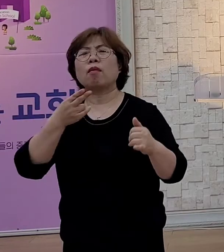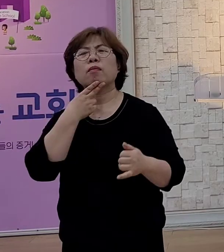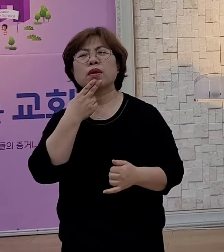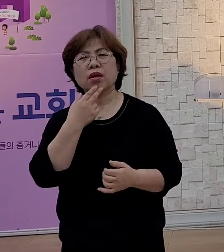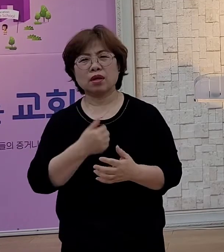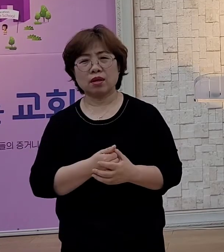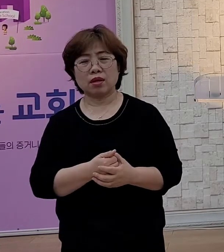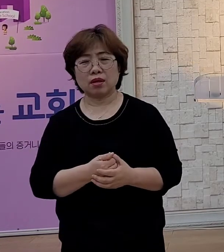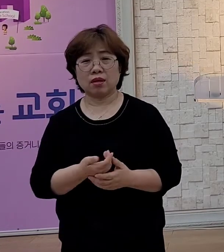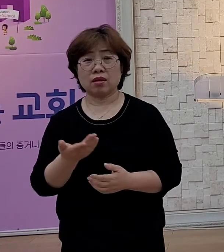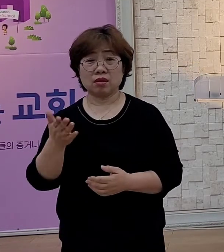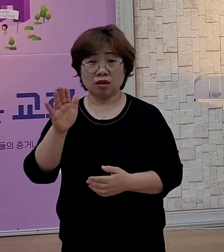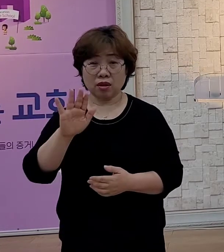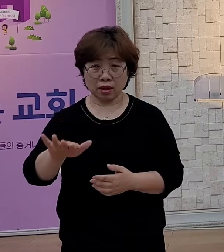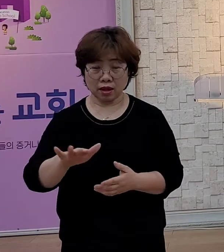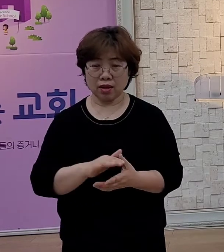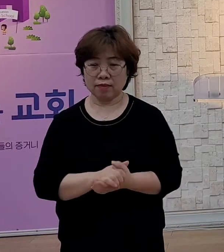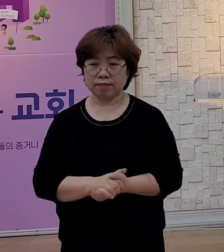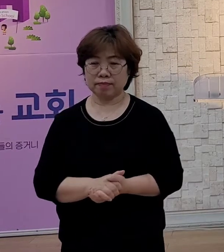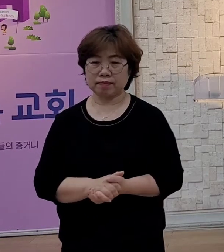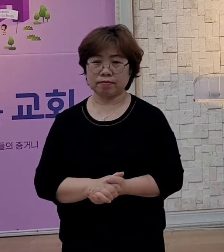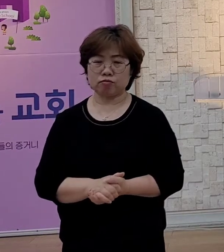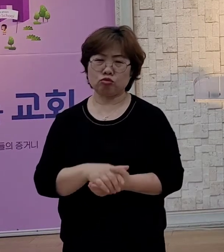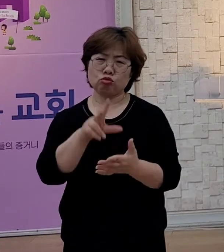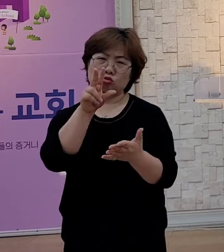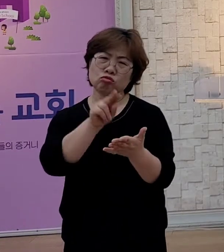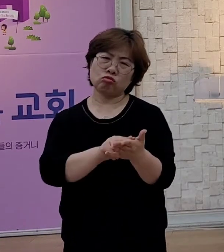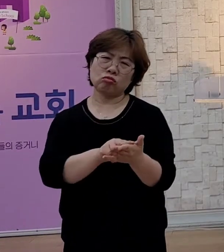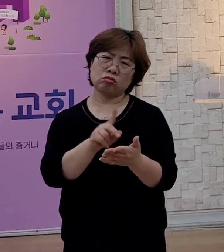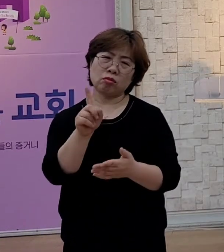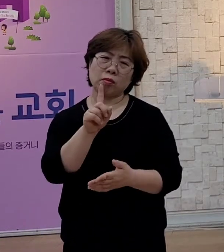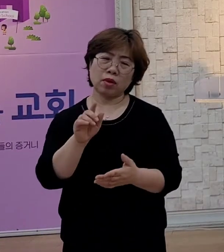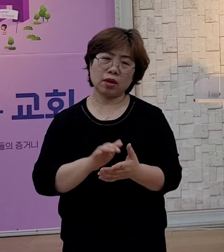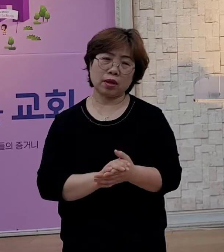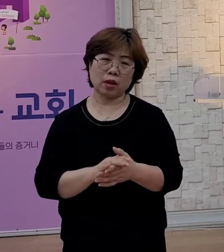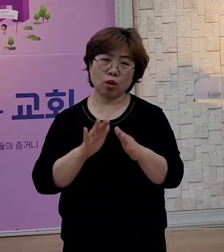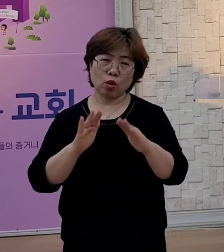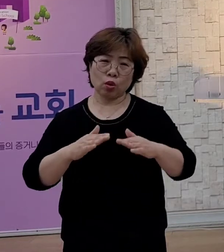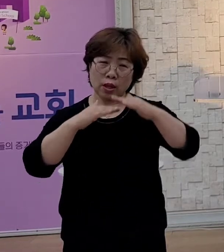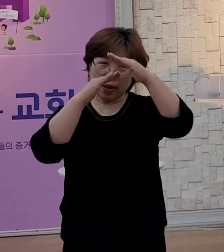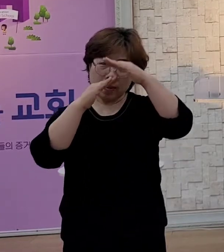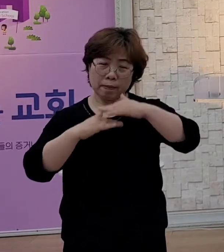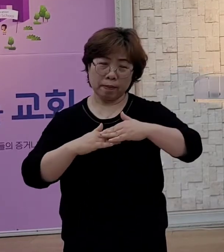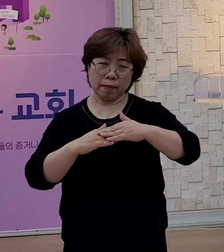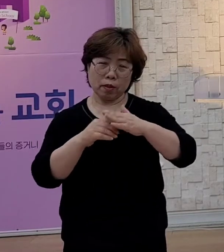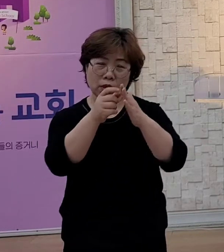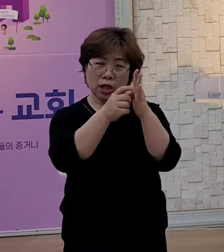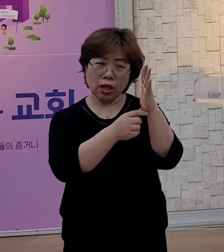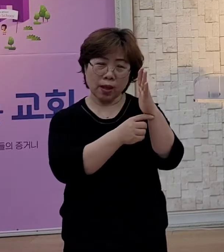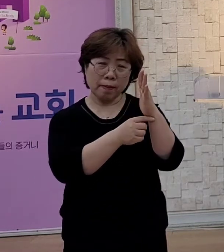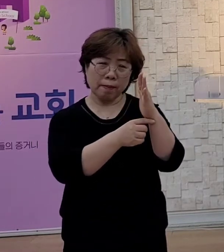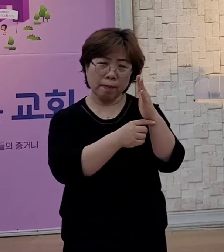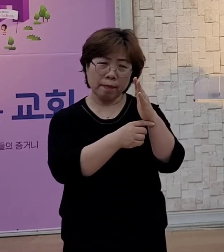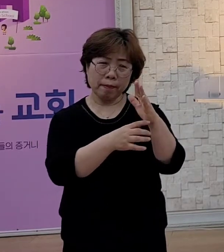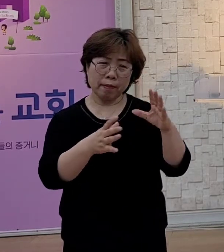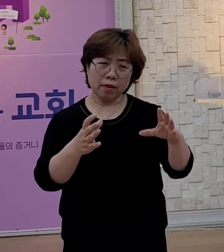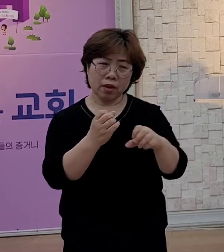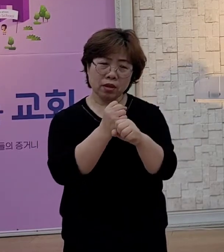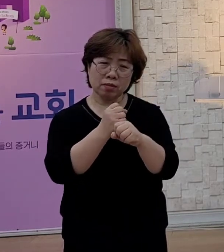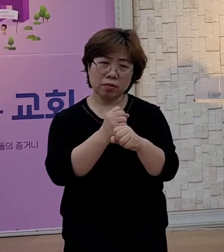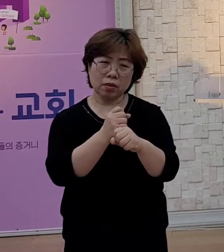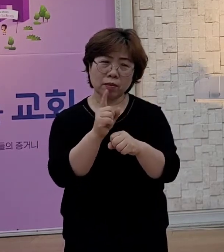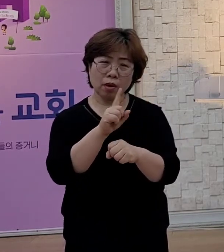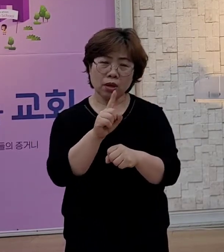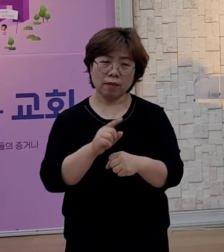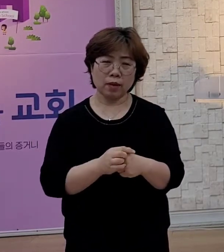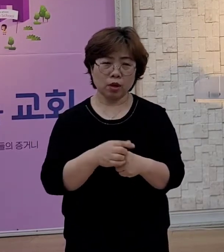그죠? 그런데 문제는 뭐냐면 오늘 이 말씀의 핵심은 눈에 보이는 것도 있지만 우리 마음이 있다는